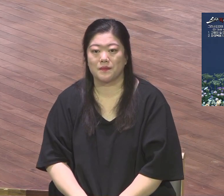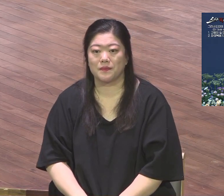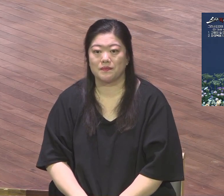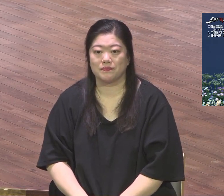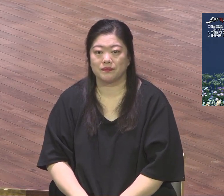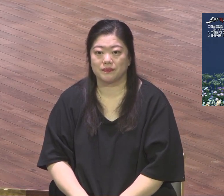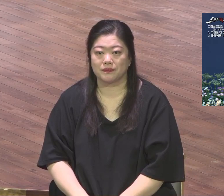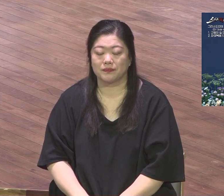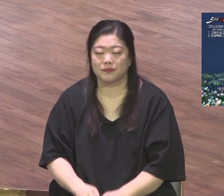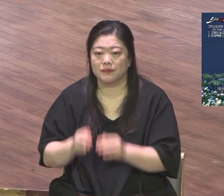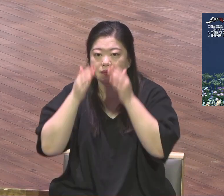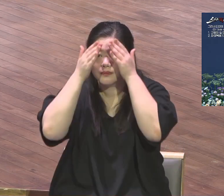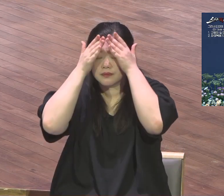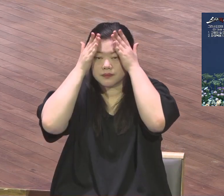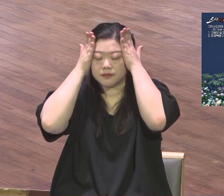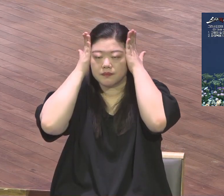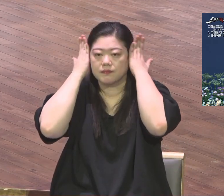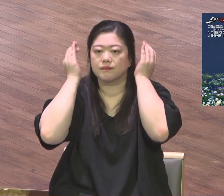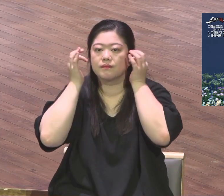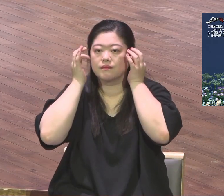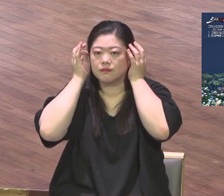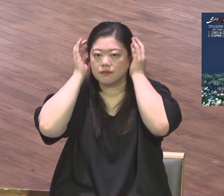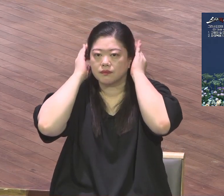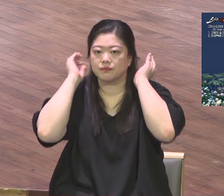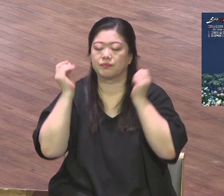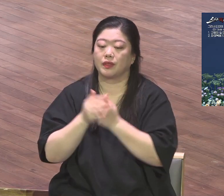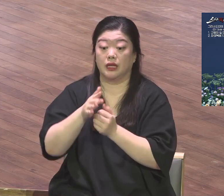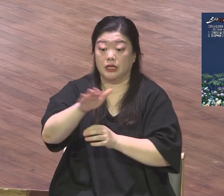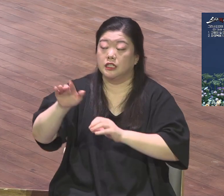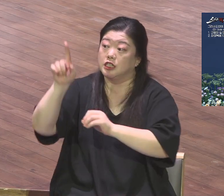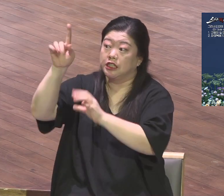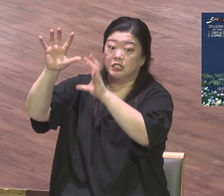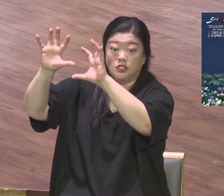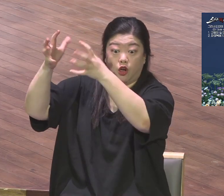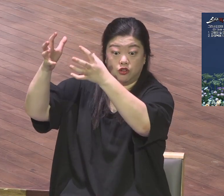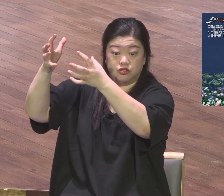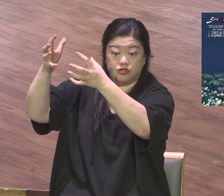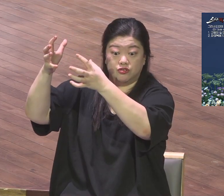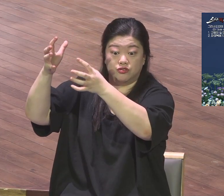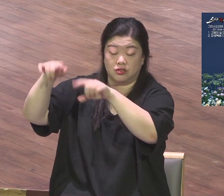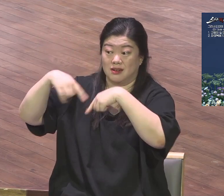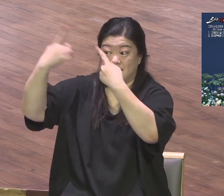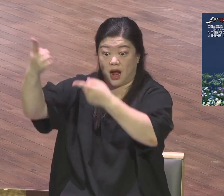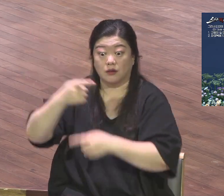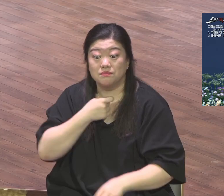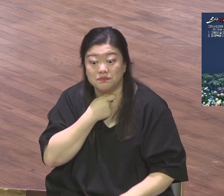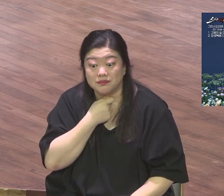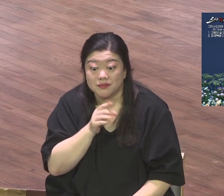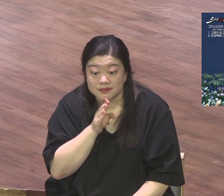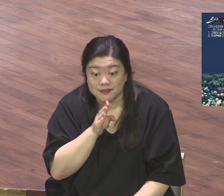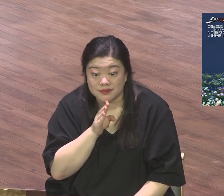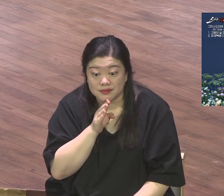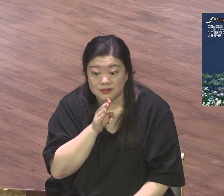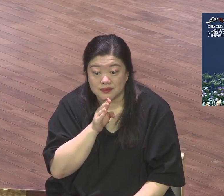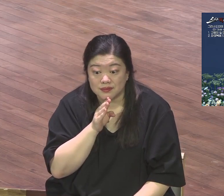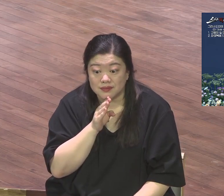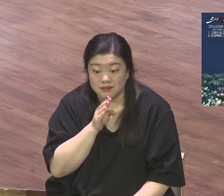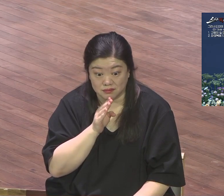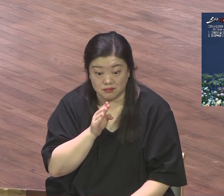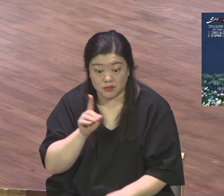여러분, 천국이라고 하는 것, 우리가 천국을 사모하지만은 정말 여러분이 천국을 지금 살고